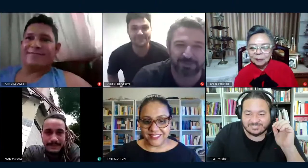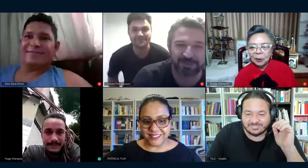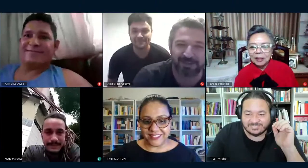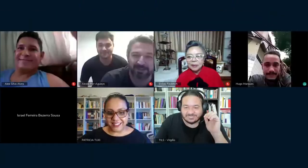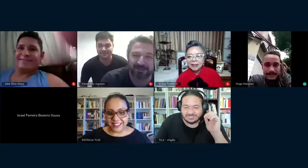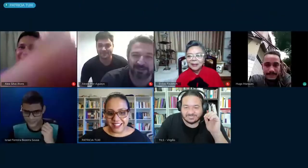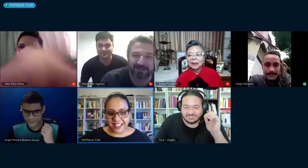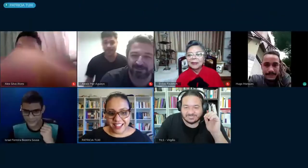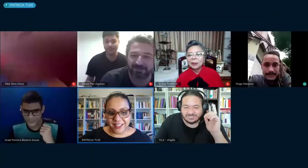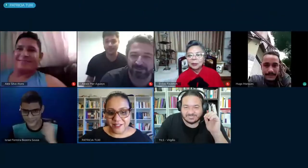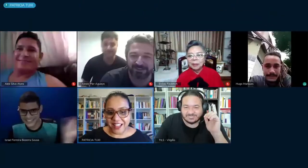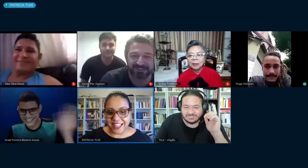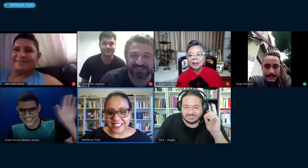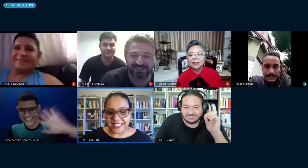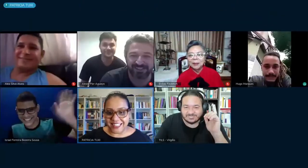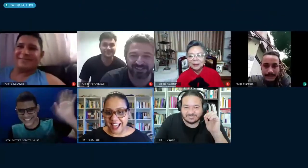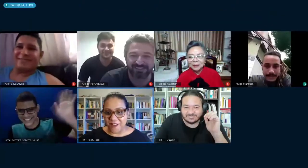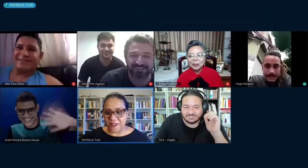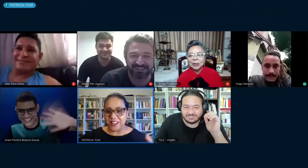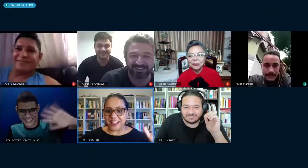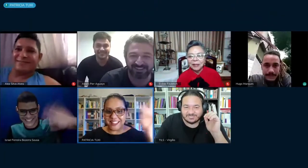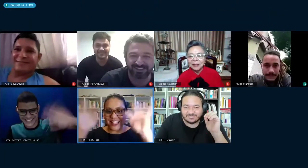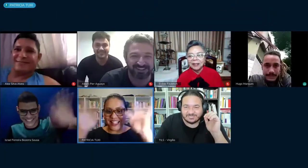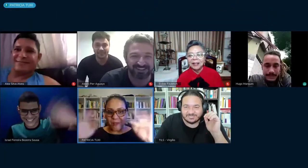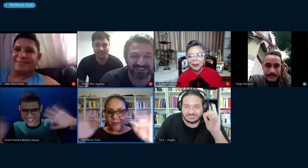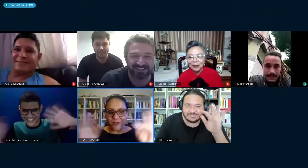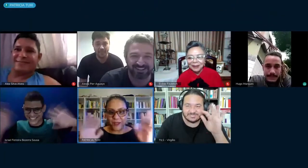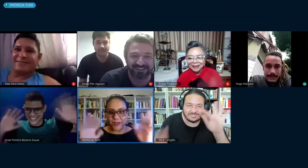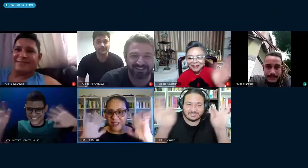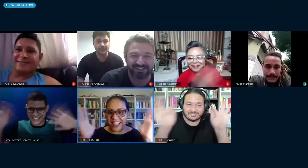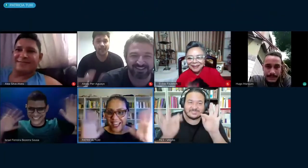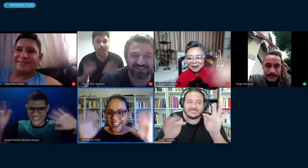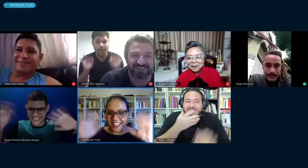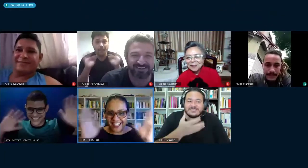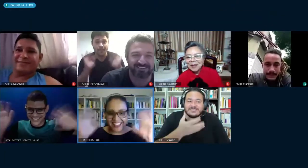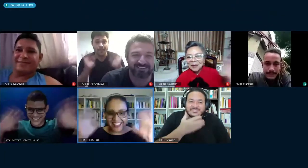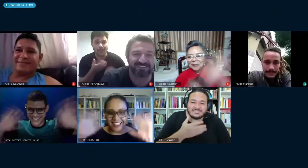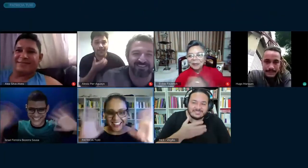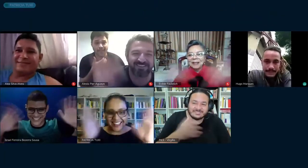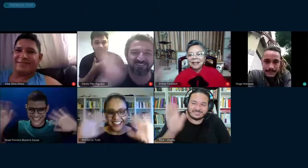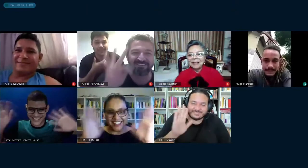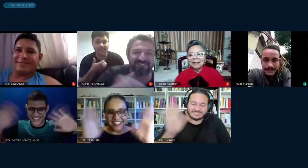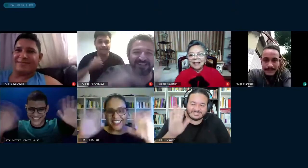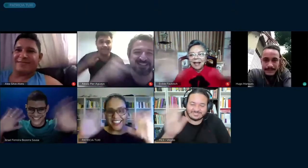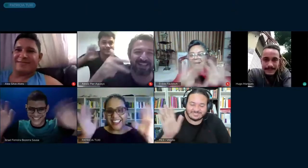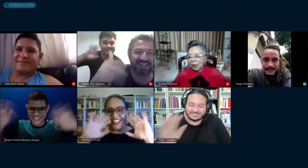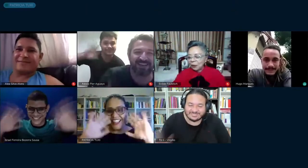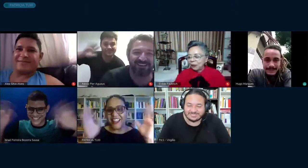Feliz Natal, professora. Obrigada.